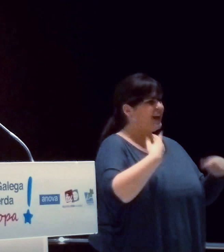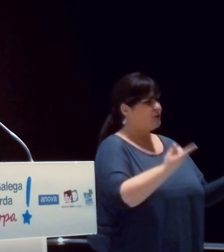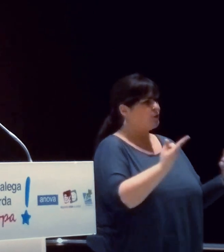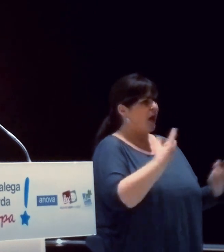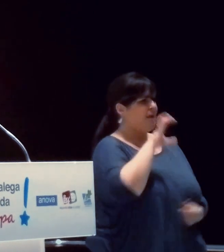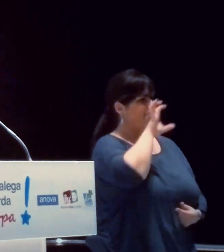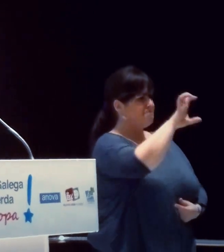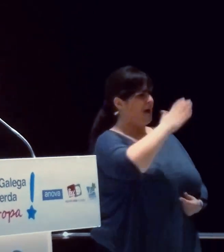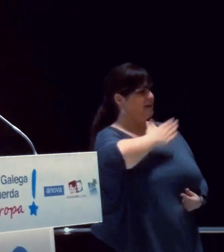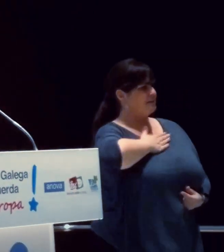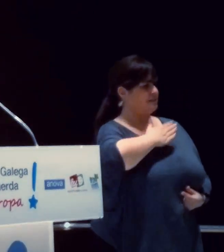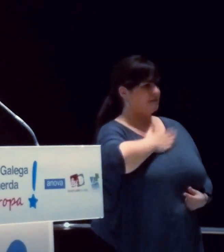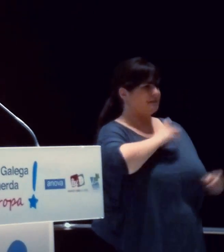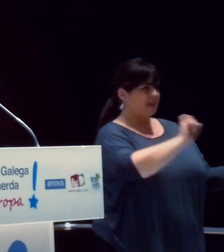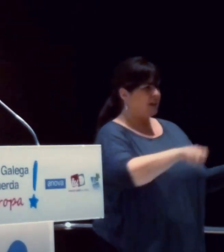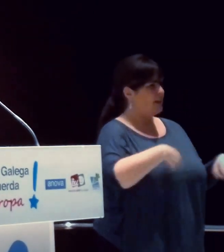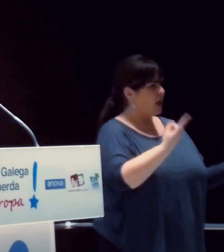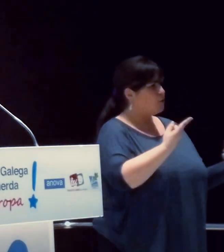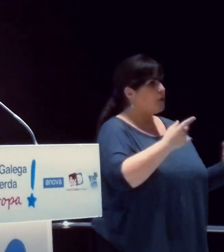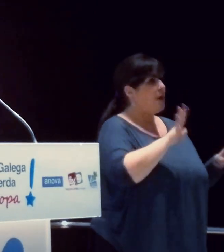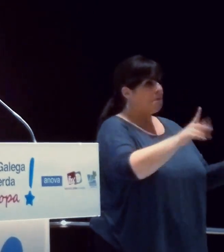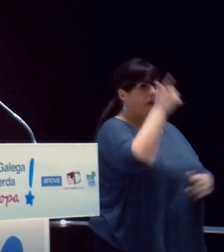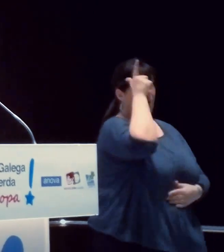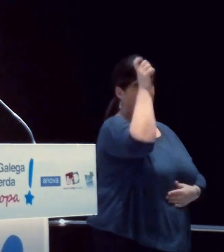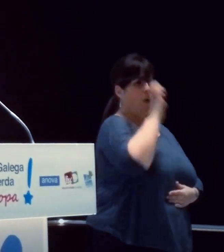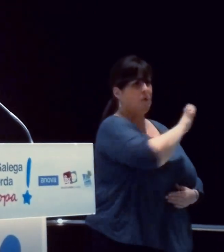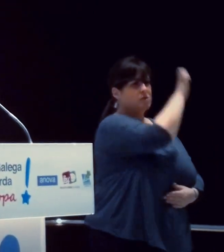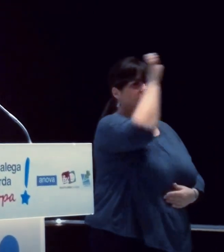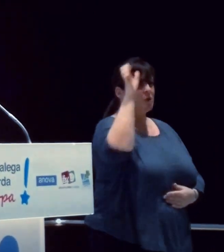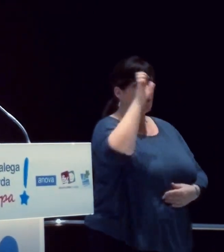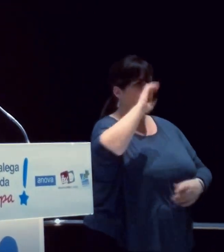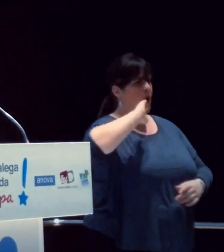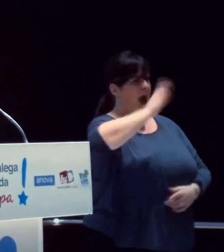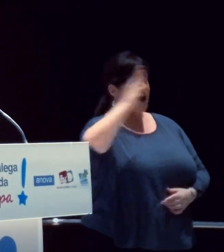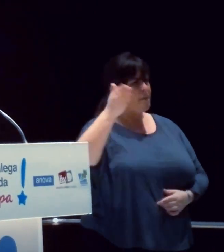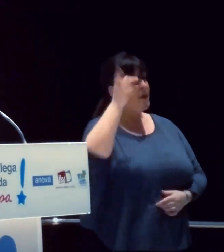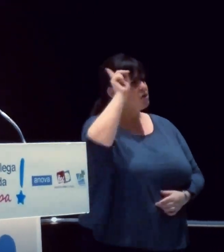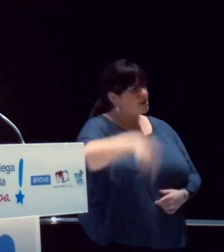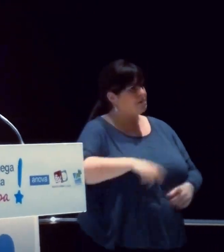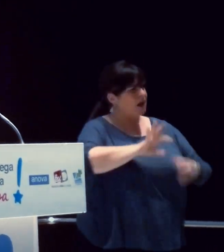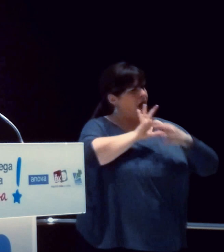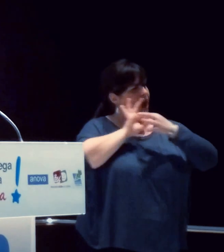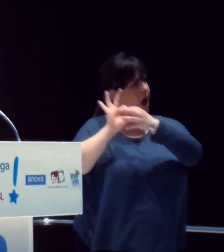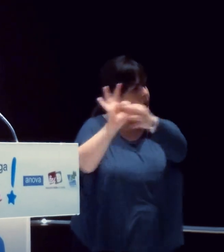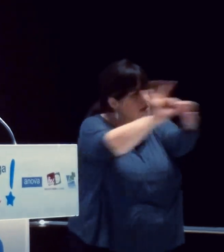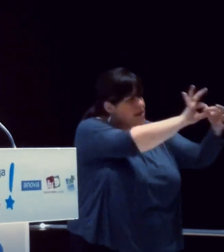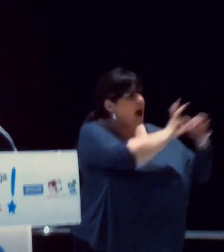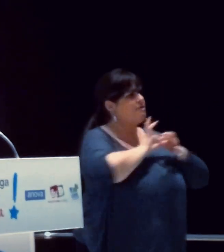xeito político, en alianza cos povos europeos agredidos ou maltratados.